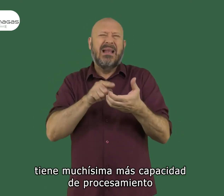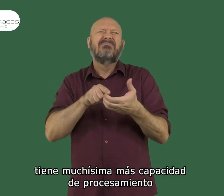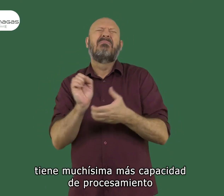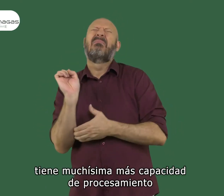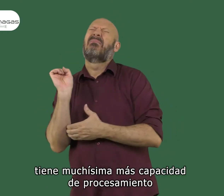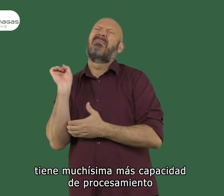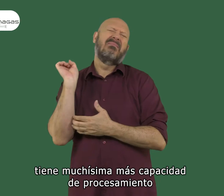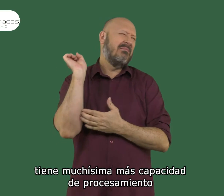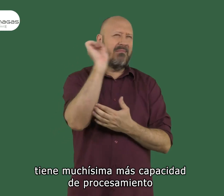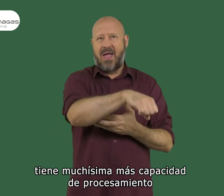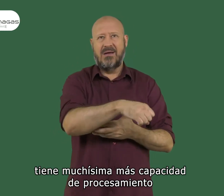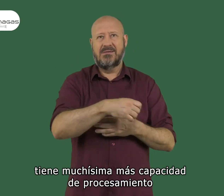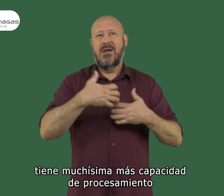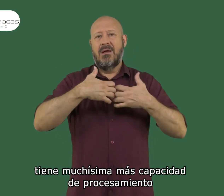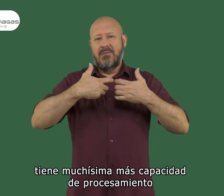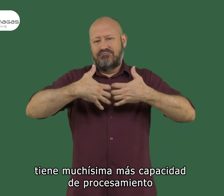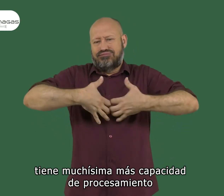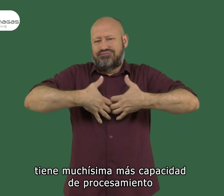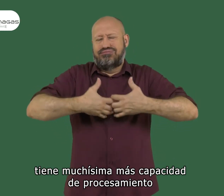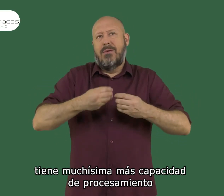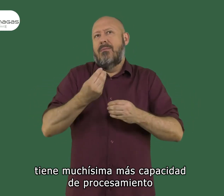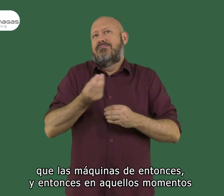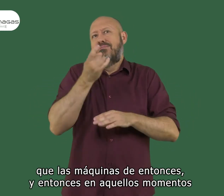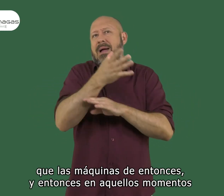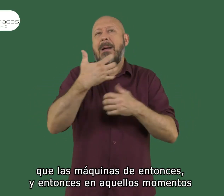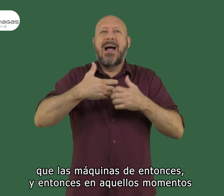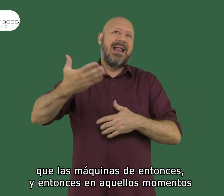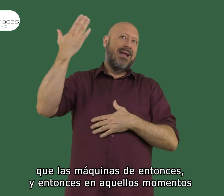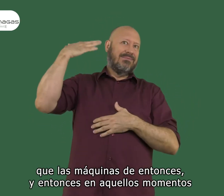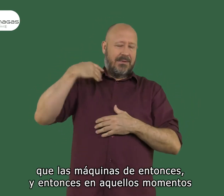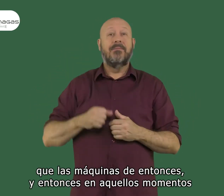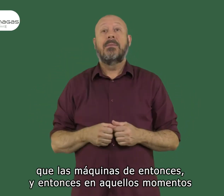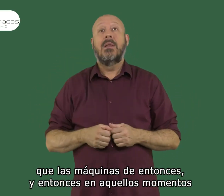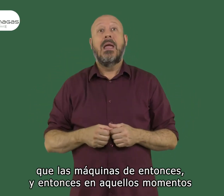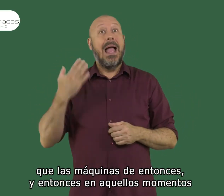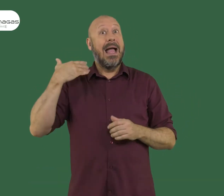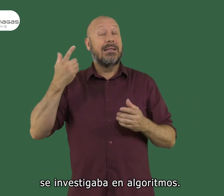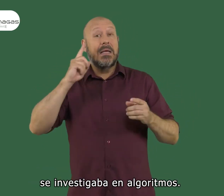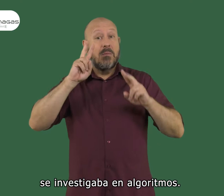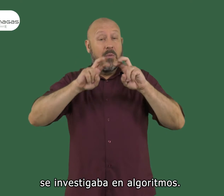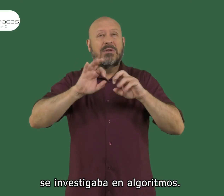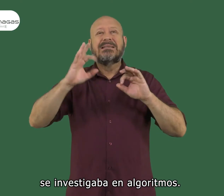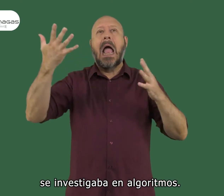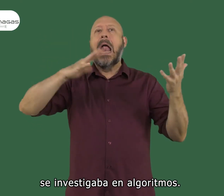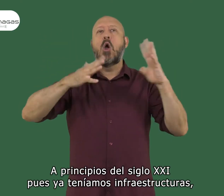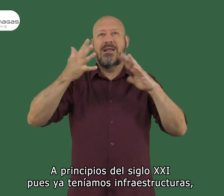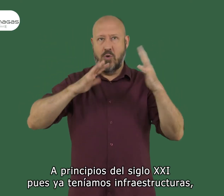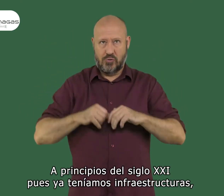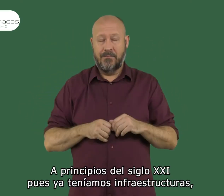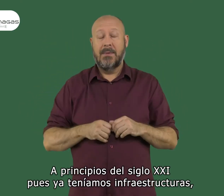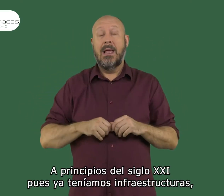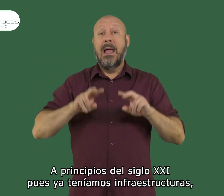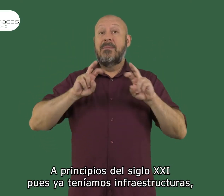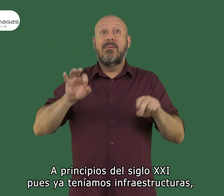tiene muchísima más capacidad y capacidad de procesamiento que las máquinas de entonces, y entonces en aquellos momentos se investigaba en algoritmos. Al principio